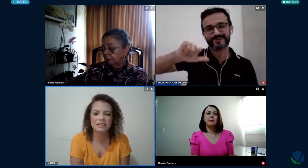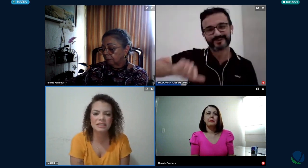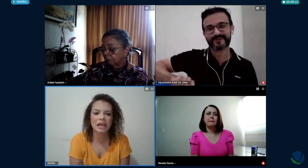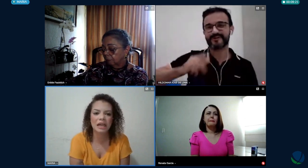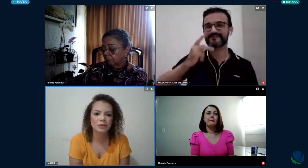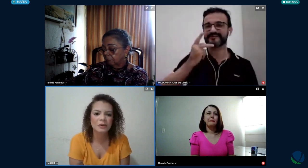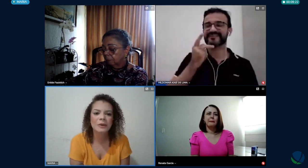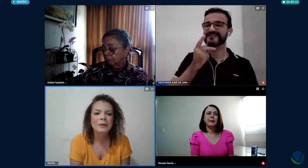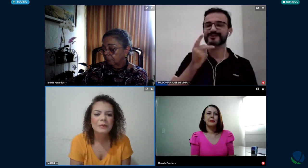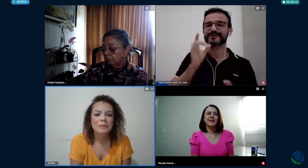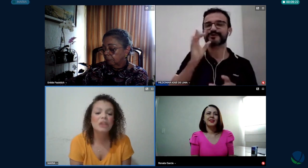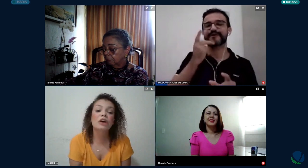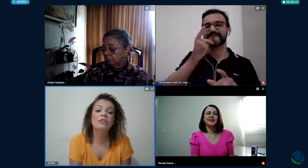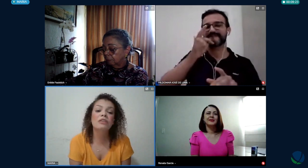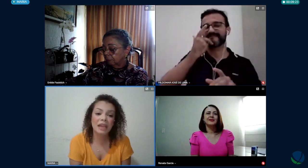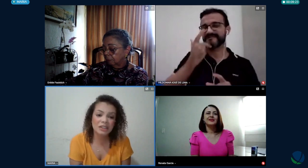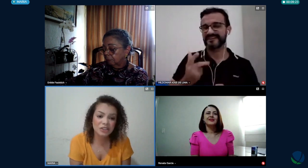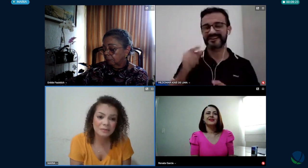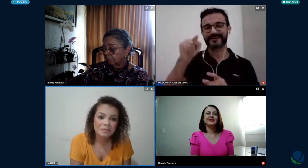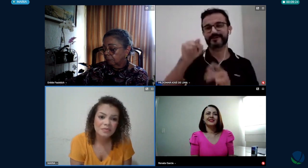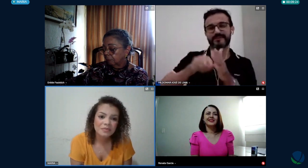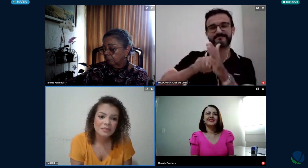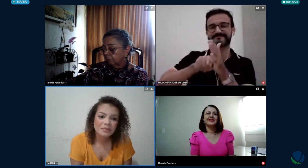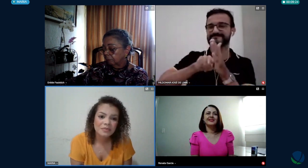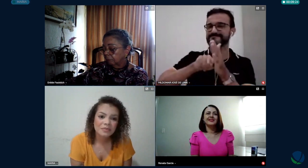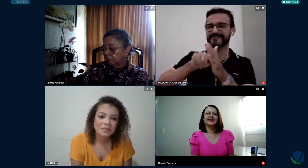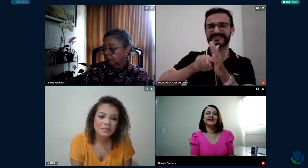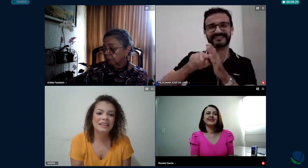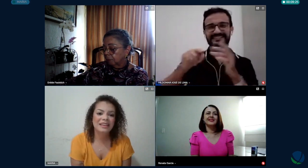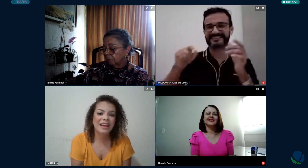precisa ser disseminado. Novamente,